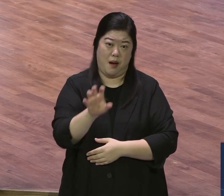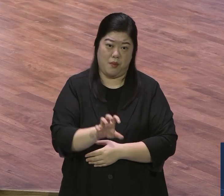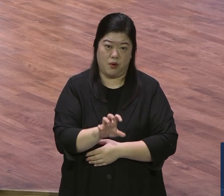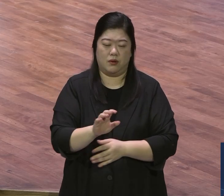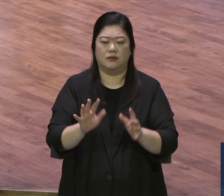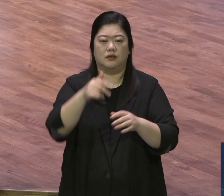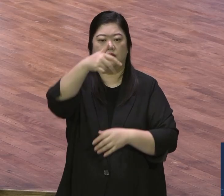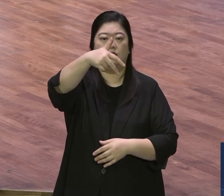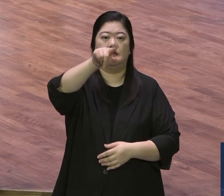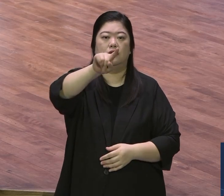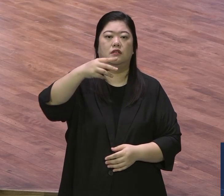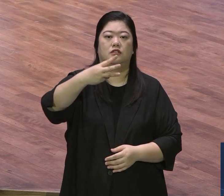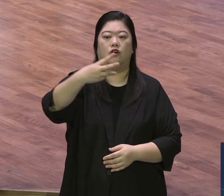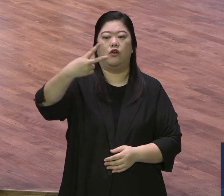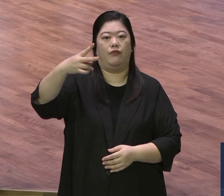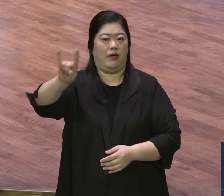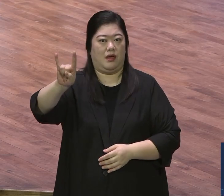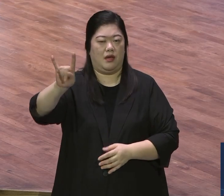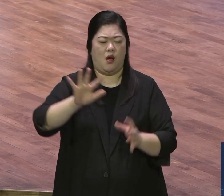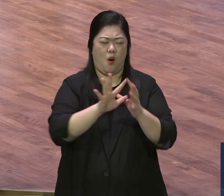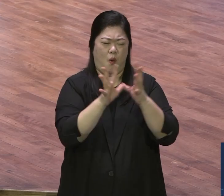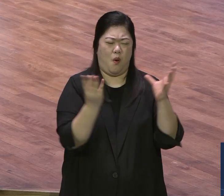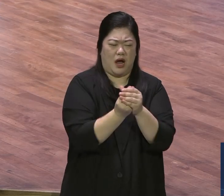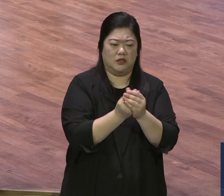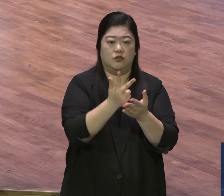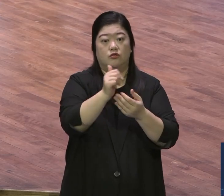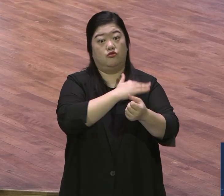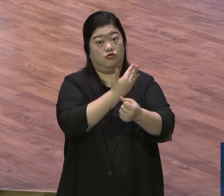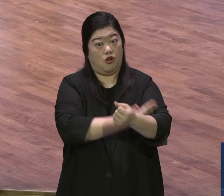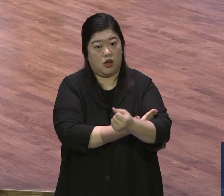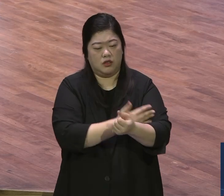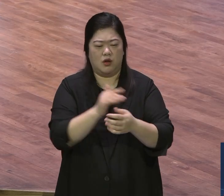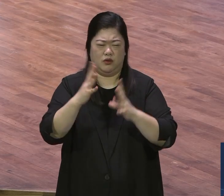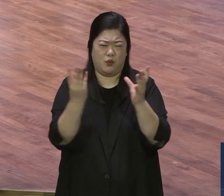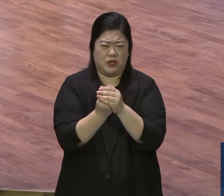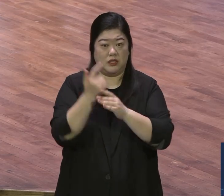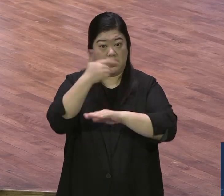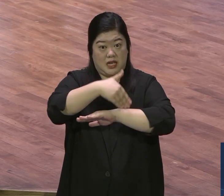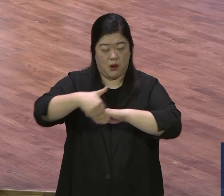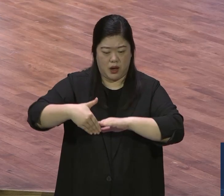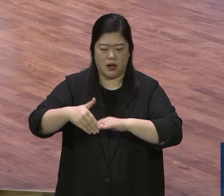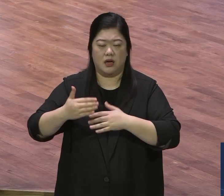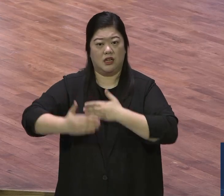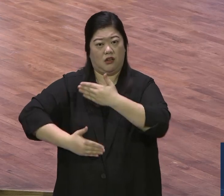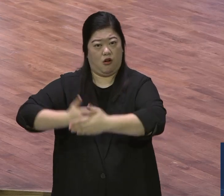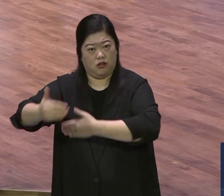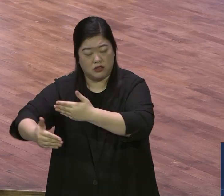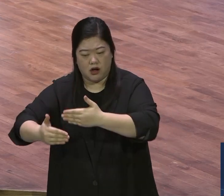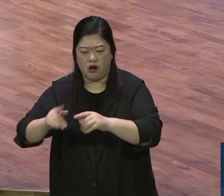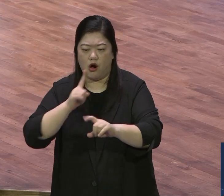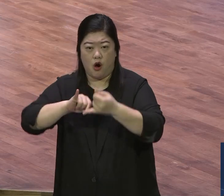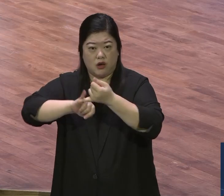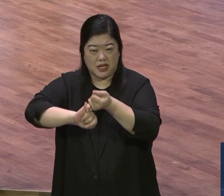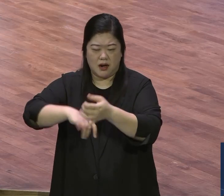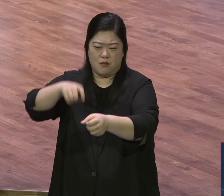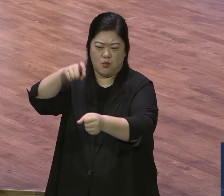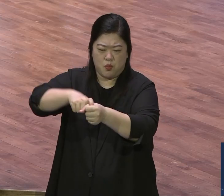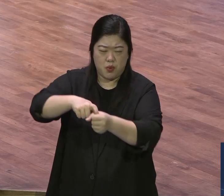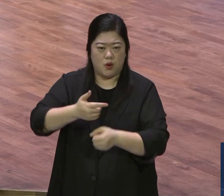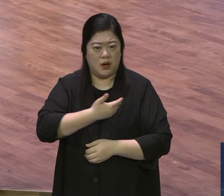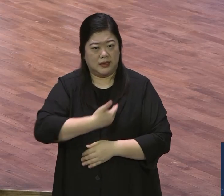표현을 많이 쓰고 있죠 하나님의 절대주권으로 시해가지고 절대 계획 절대 여정 절대 은약 절대 목표 절대